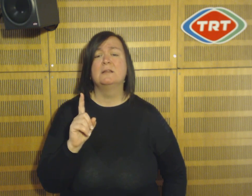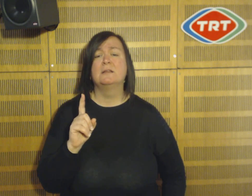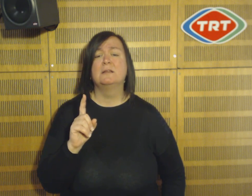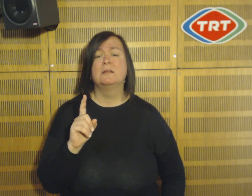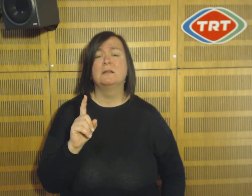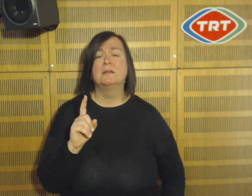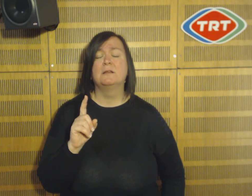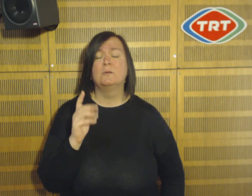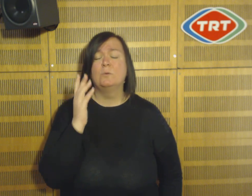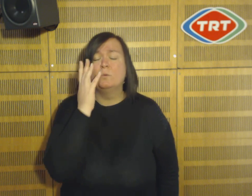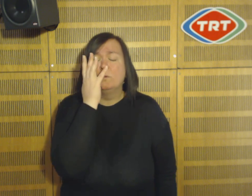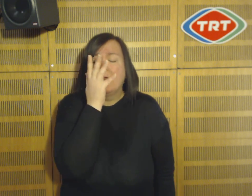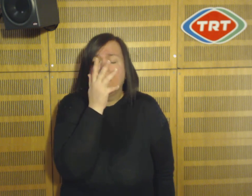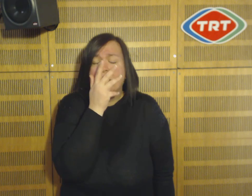sakın utan